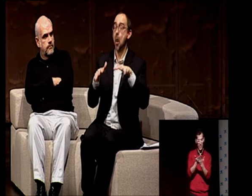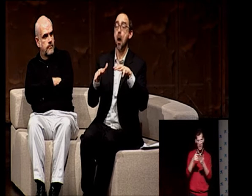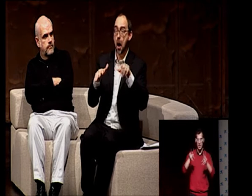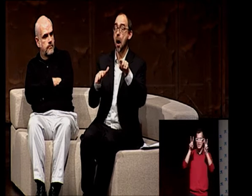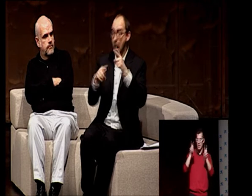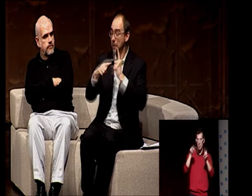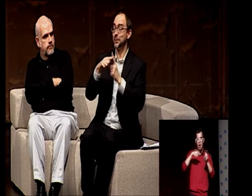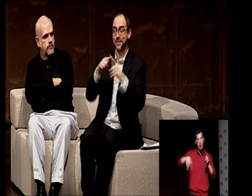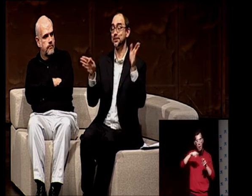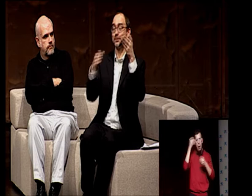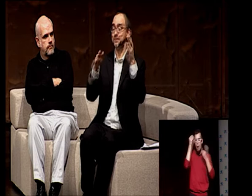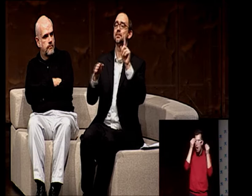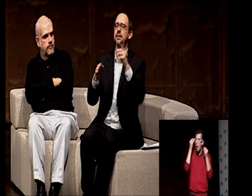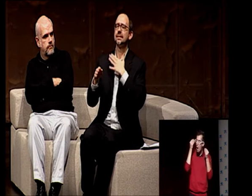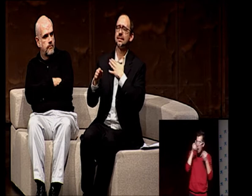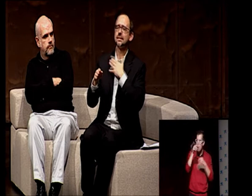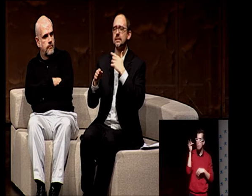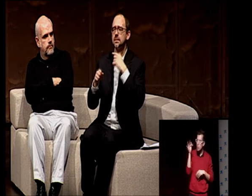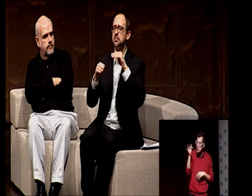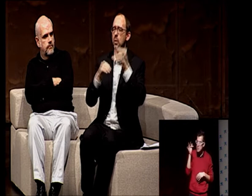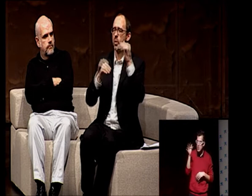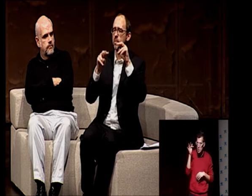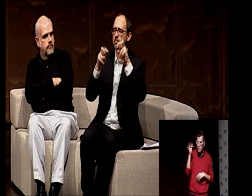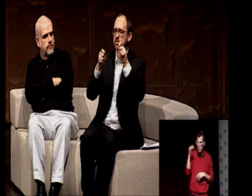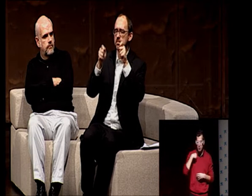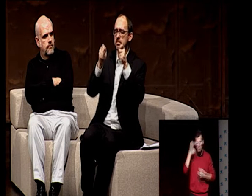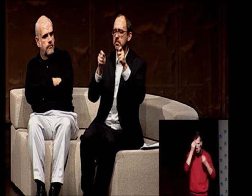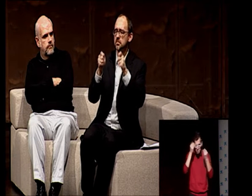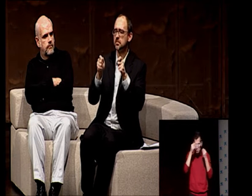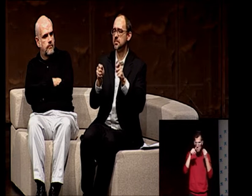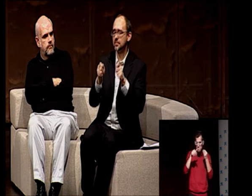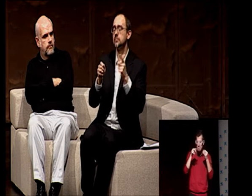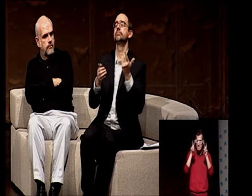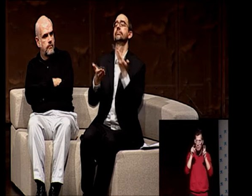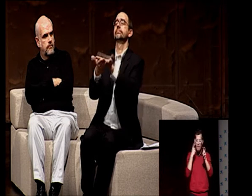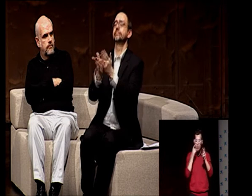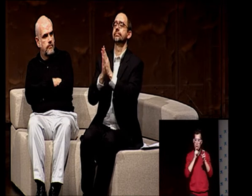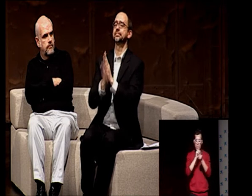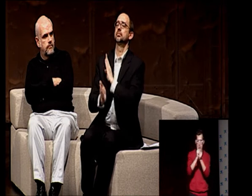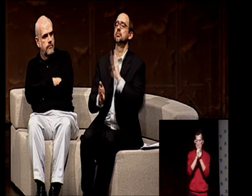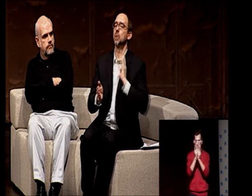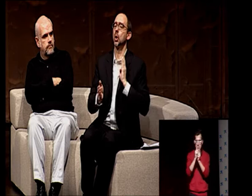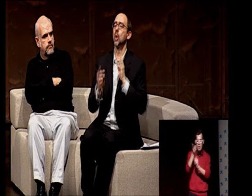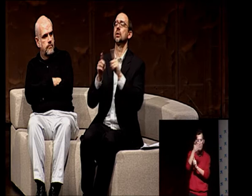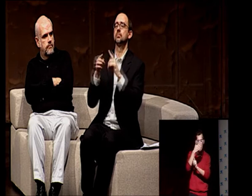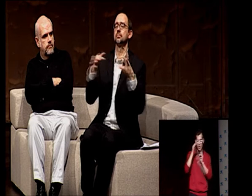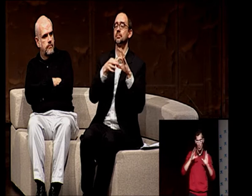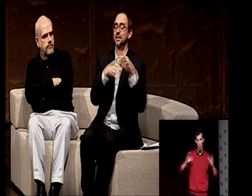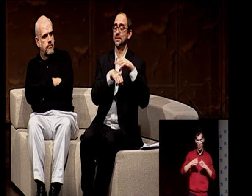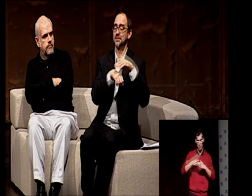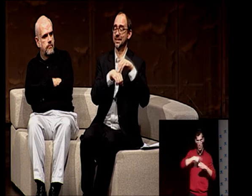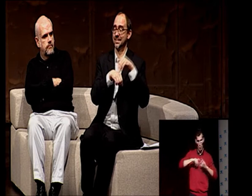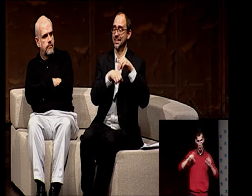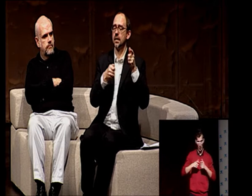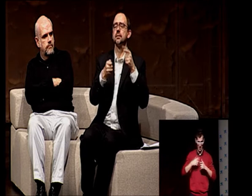en Suecia Es verdad que hubo una iniciativa con respecto a lo de la bandera y se Consideró que iba a ser positivo para la comunidad sorda ahora bien